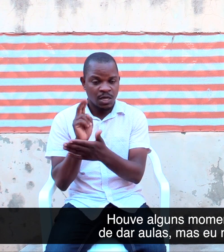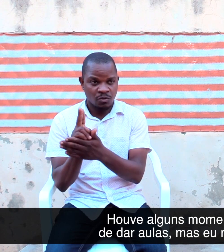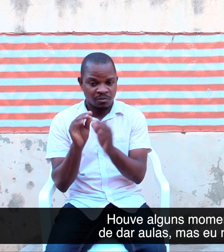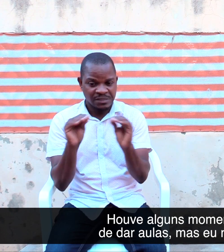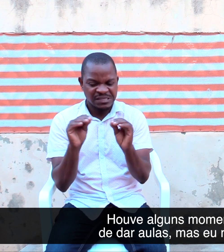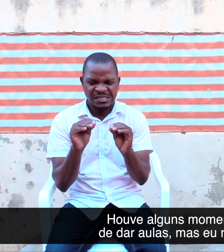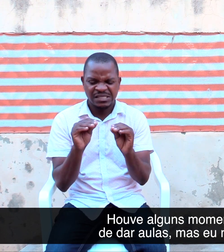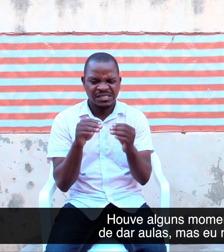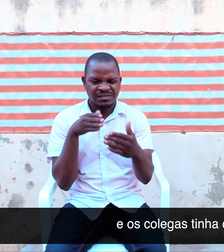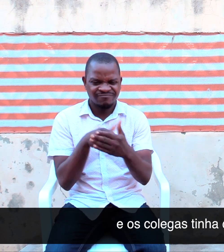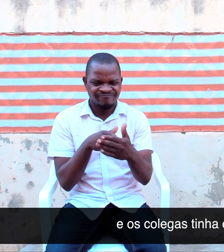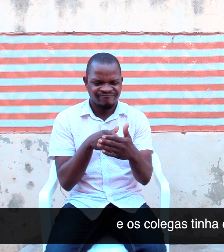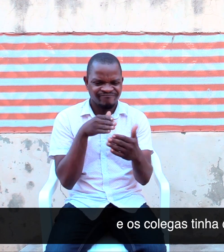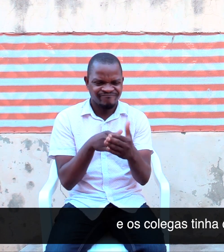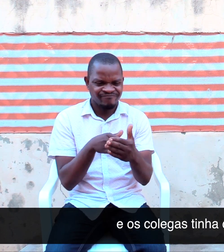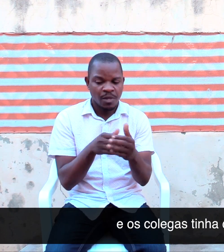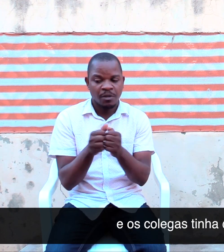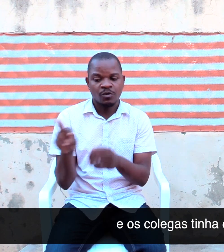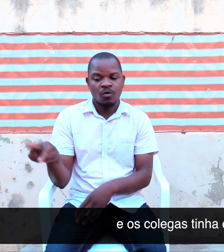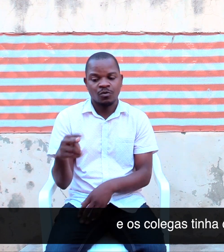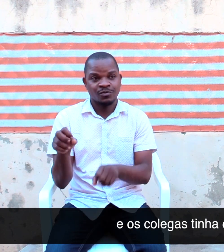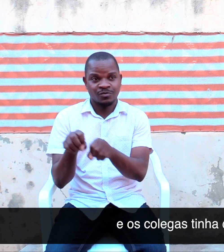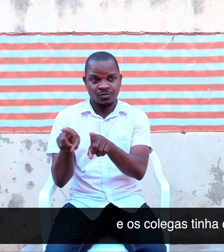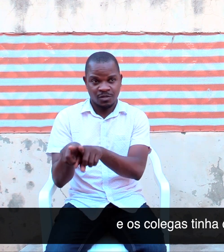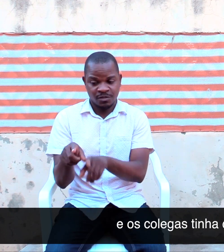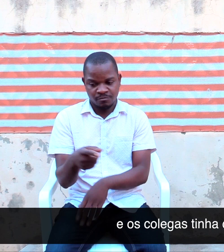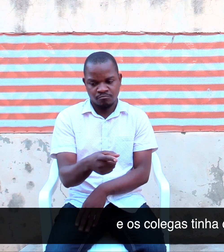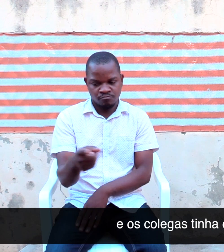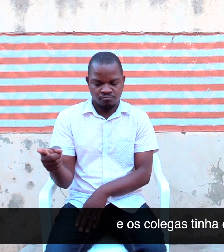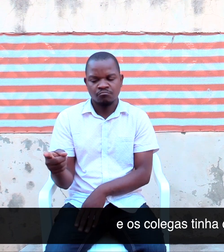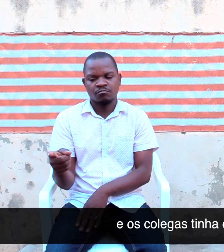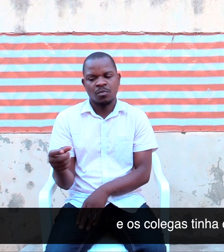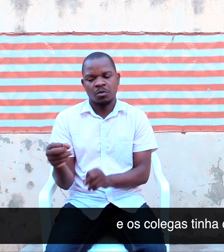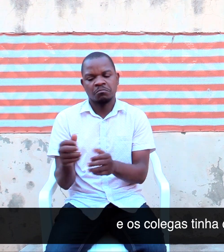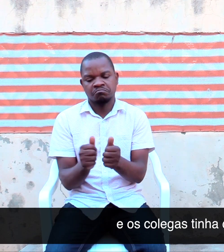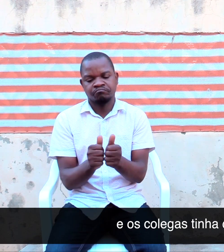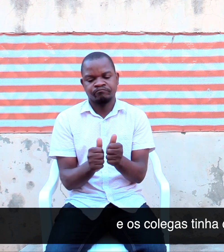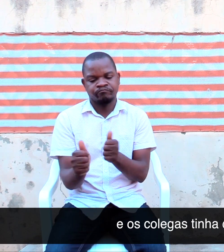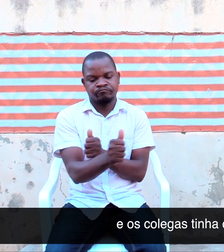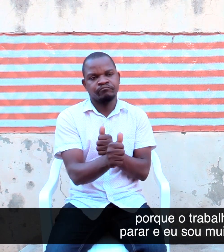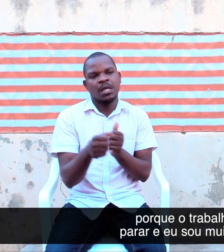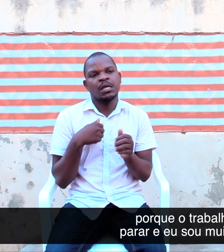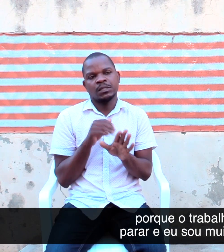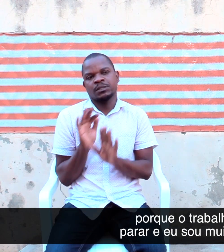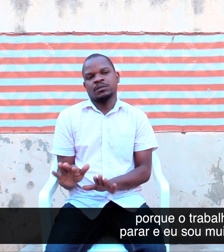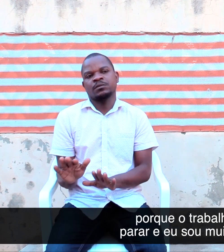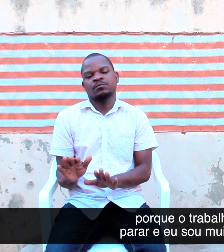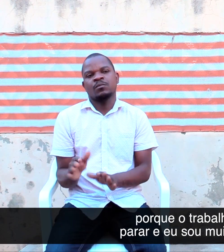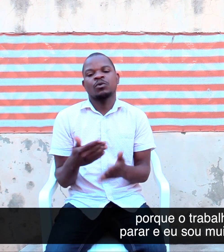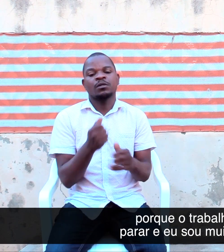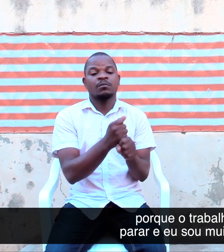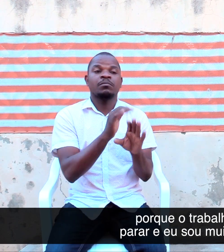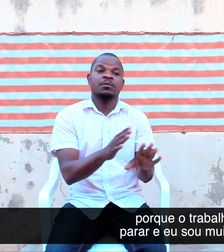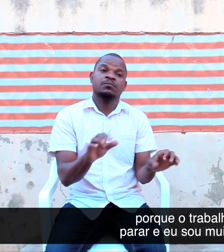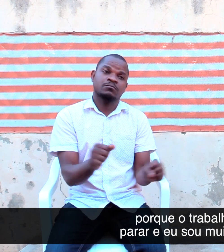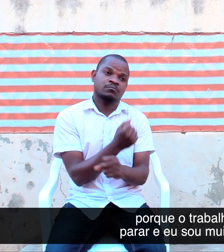e não podia dar aulas, então os colegas tinham que ir lá substituir a minha pessoa porque o trabalho não devia parar, e